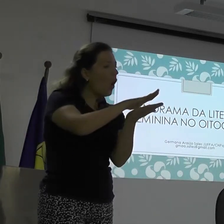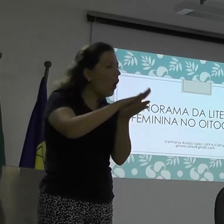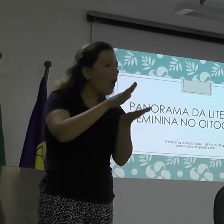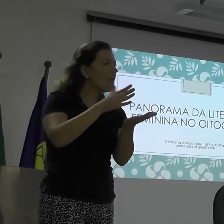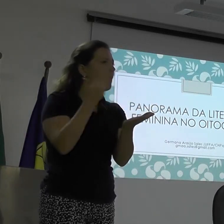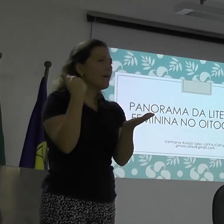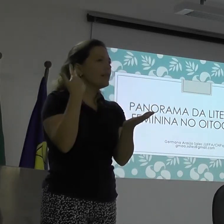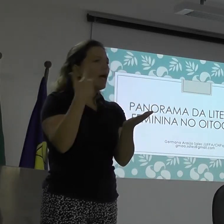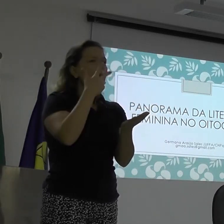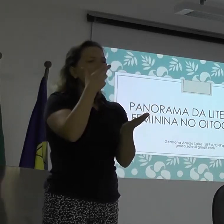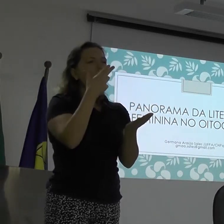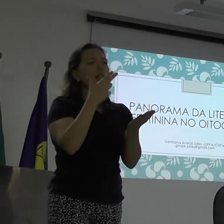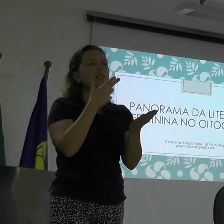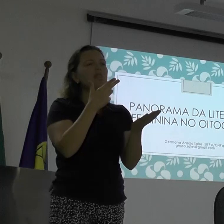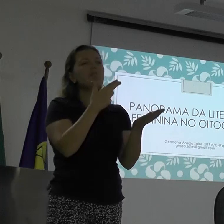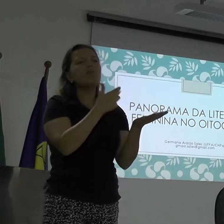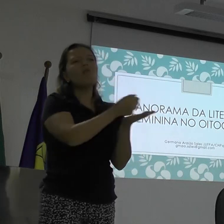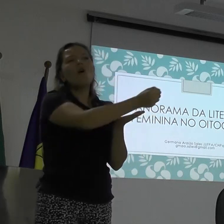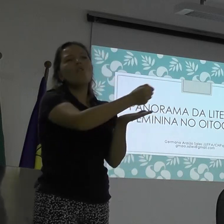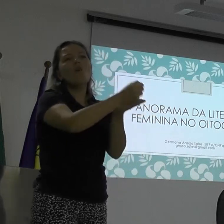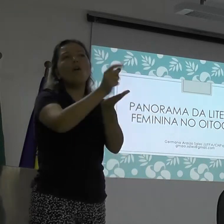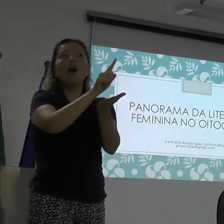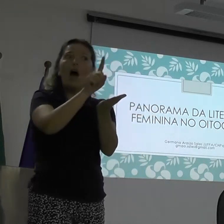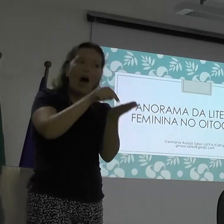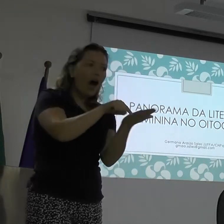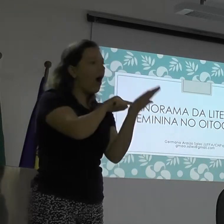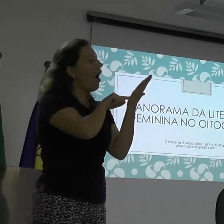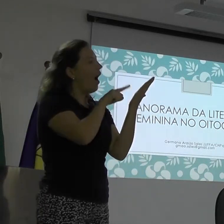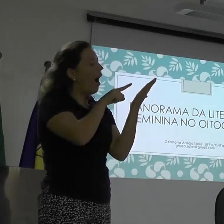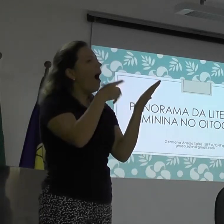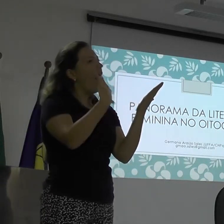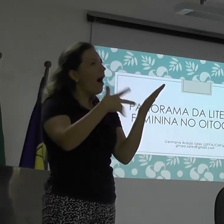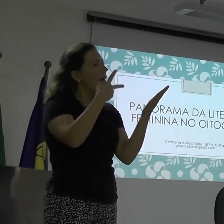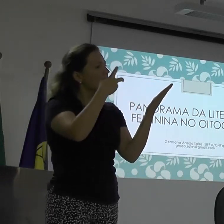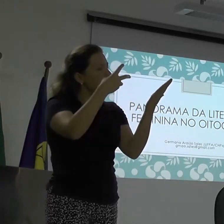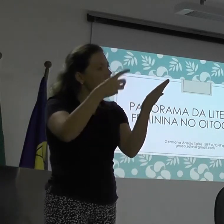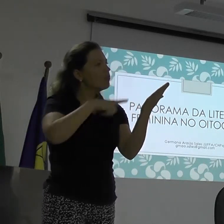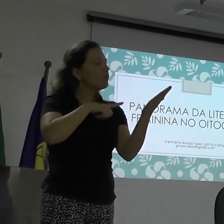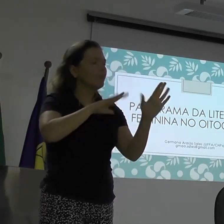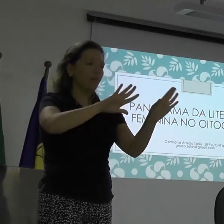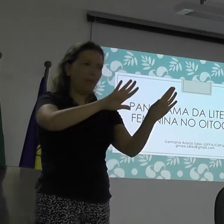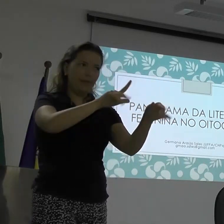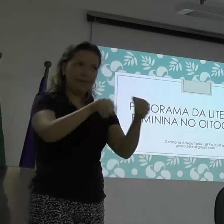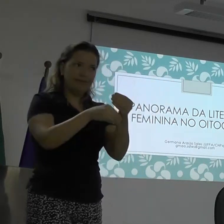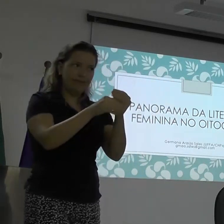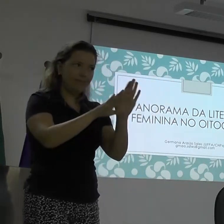passavam desapercebidas. Tinha alguém, porque, veja